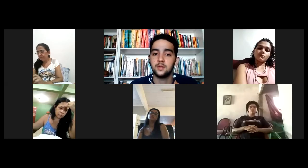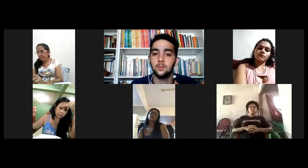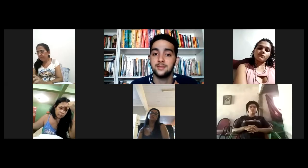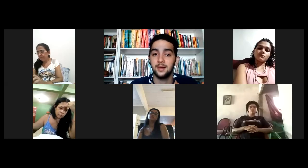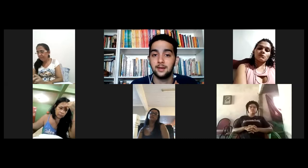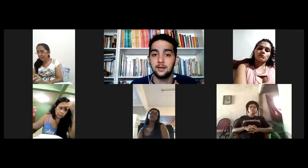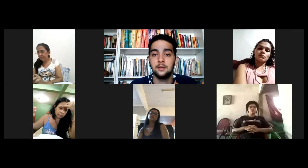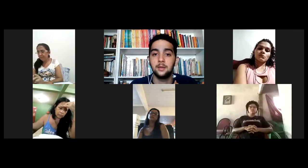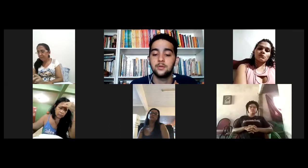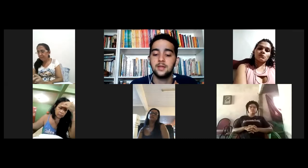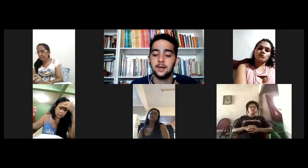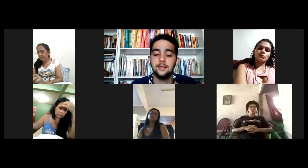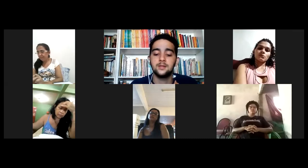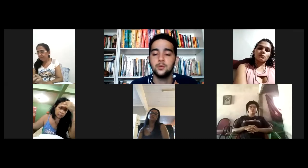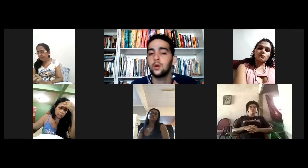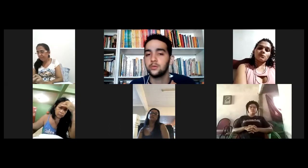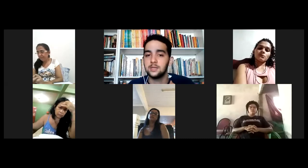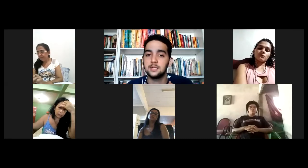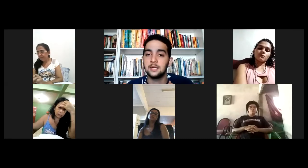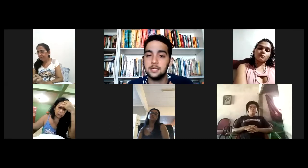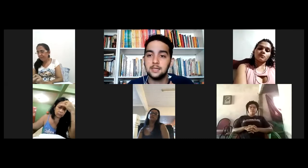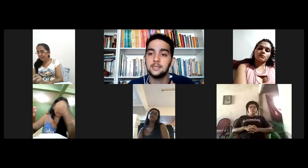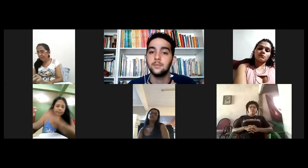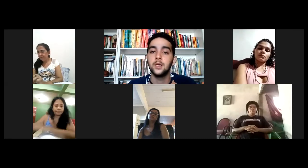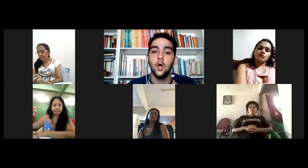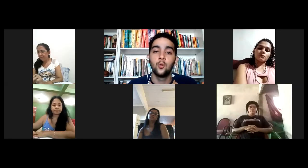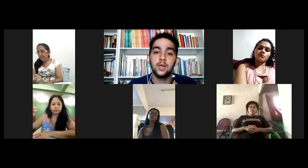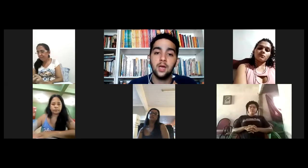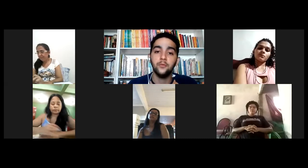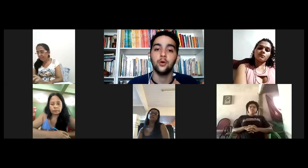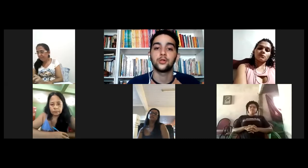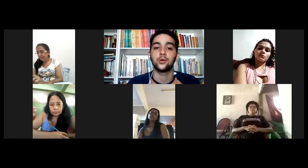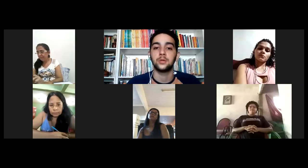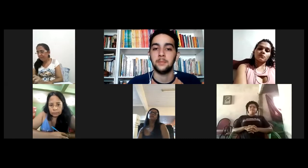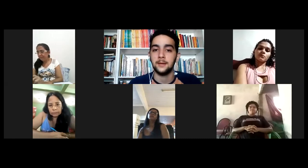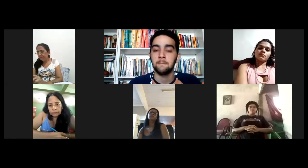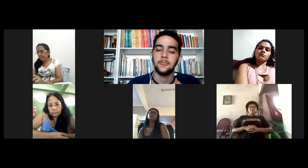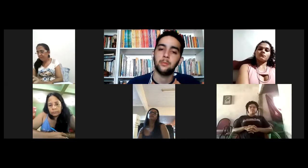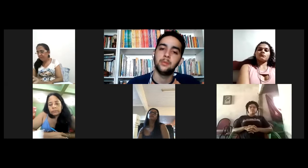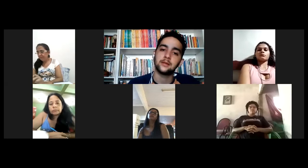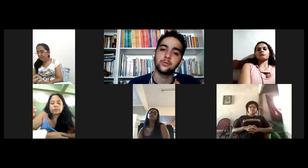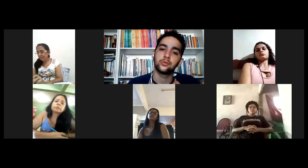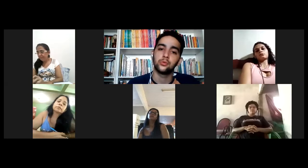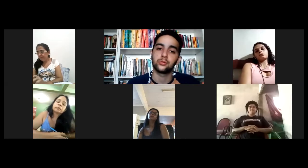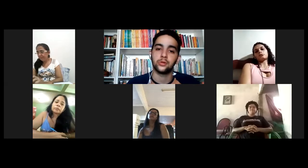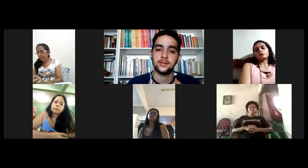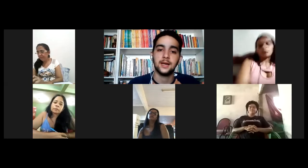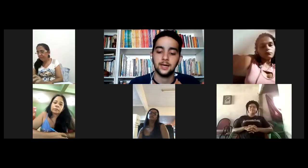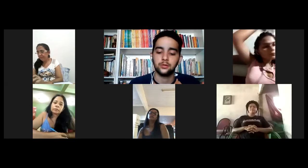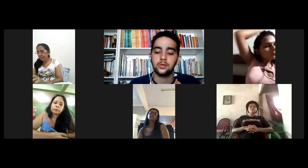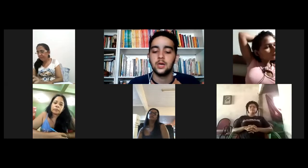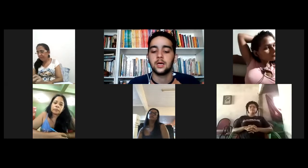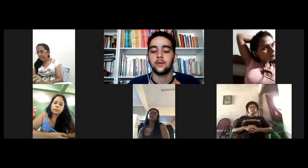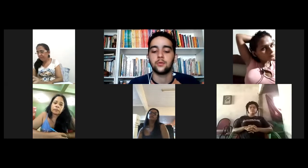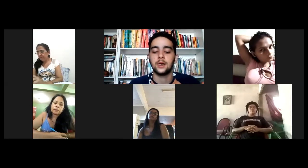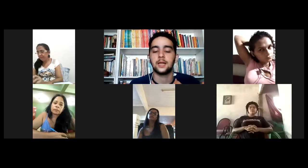língua oficial brasileira, depois da Lei 10.436, o que reforçou também a publicação dos outros 2